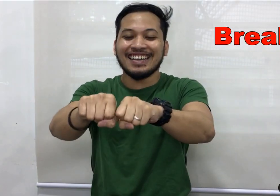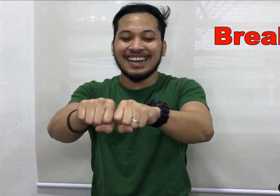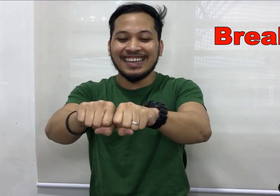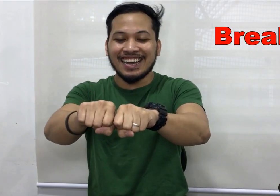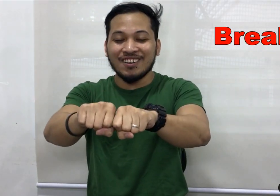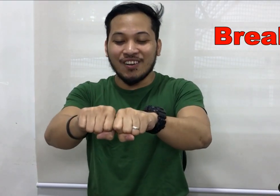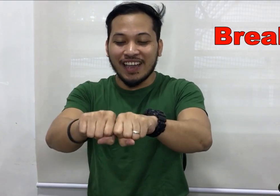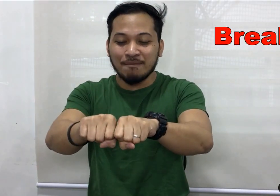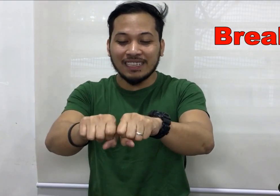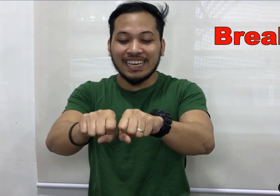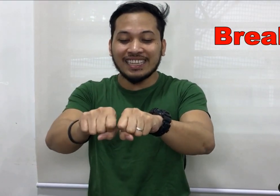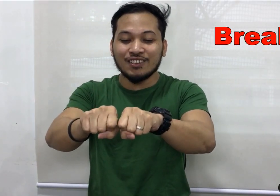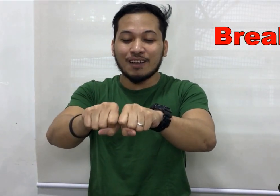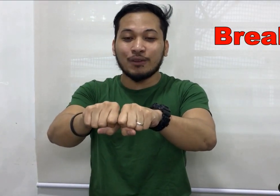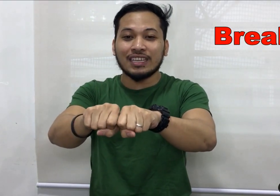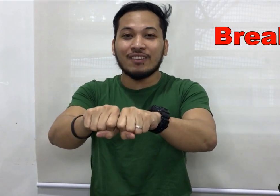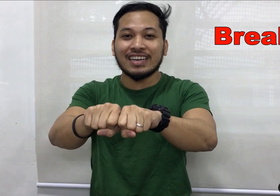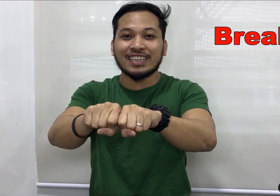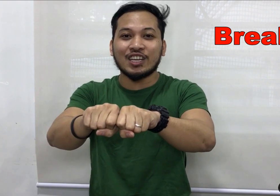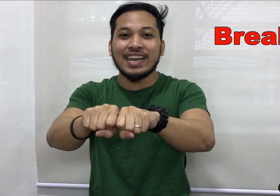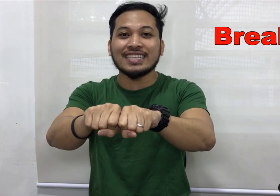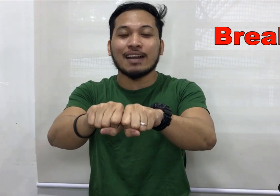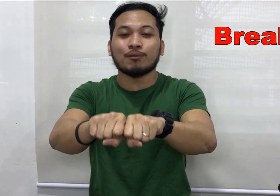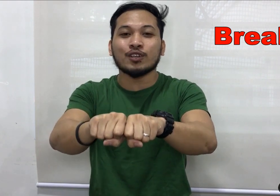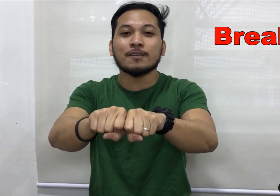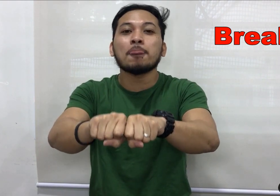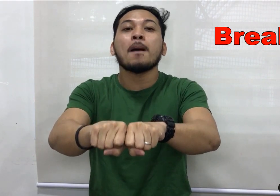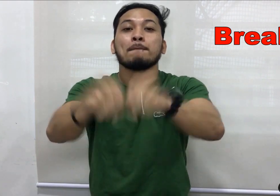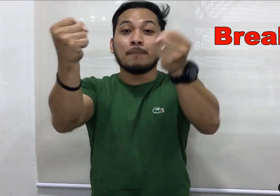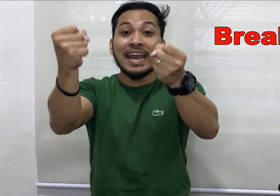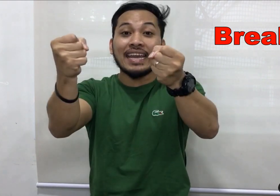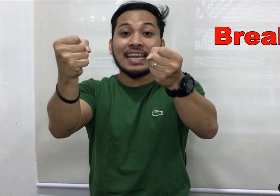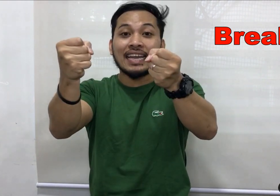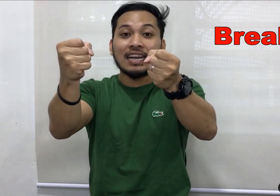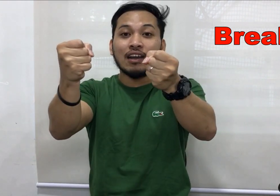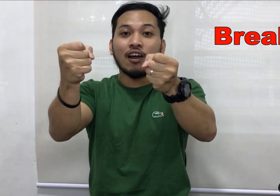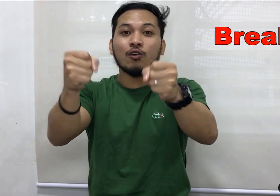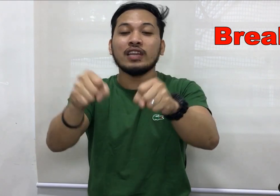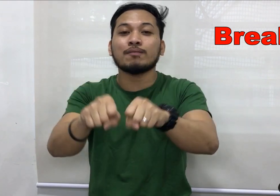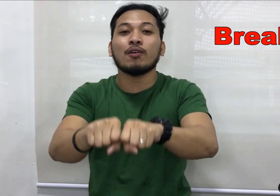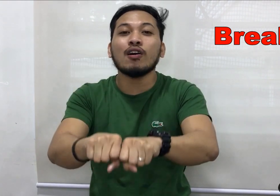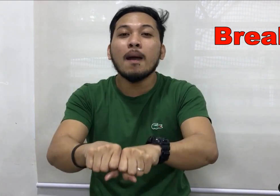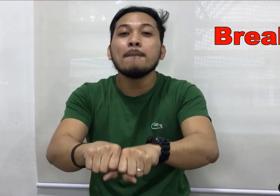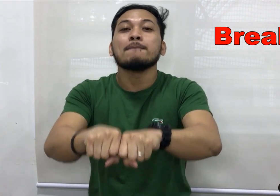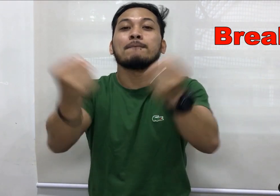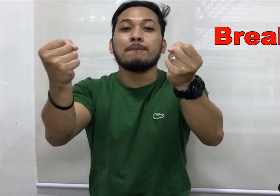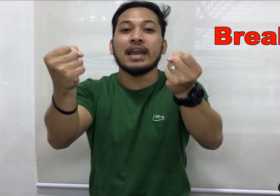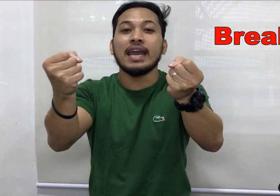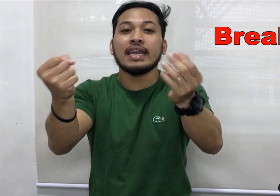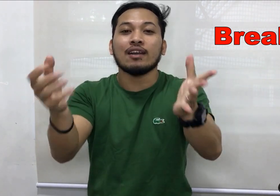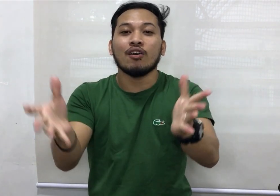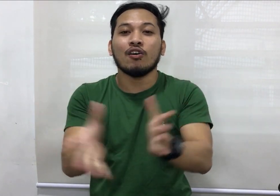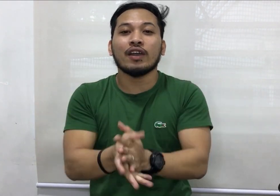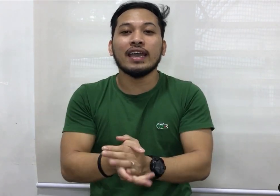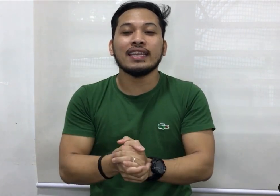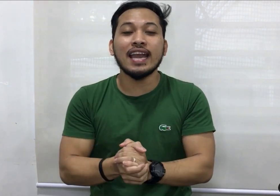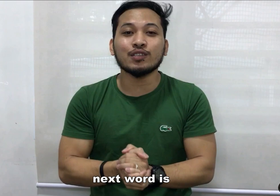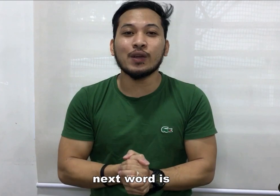Yan, nakaganyan. Okay, pagdikitin nyo lang po yung dalawang letter S, tapos break. O, ulit po, break. Okay, next